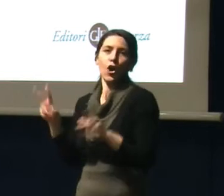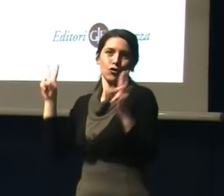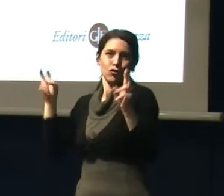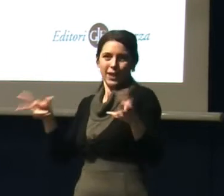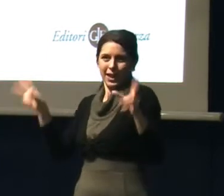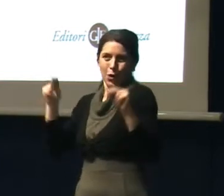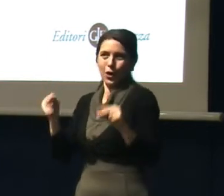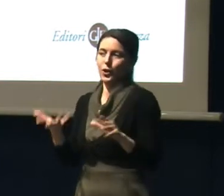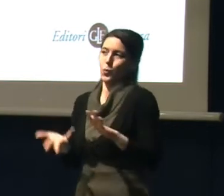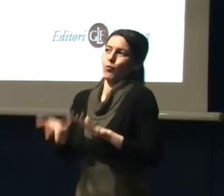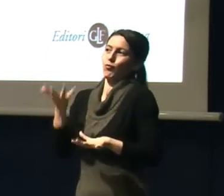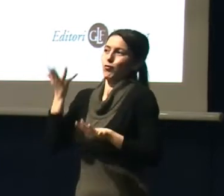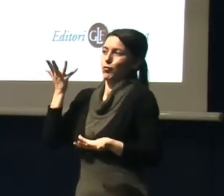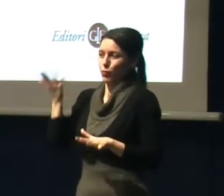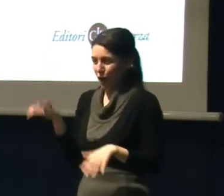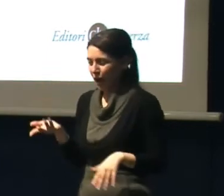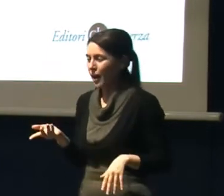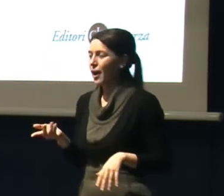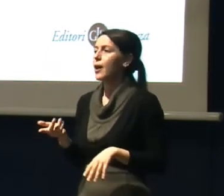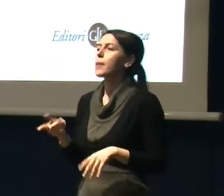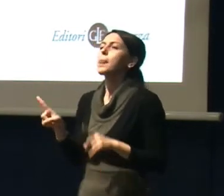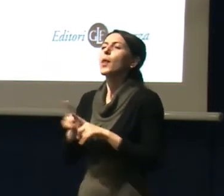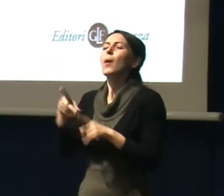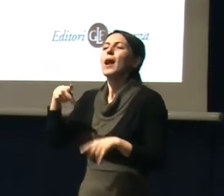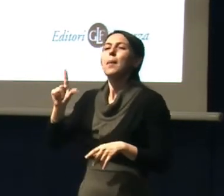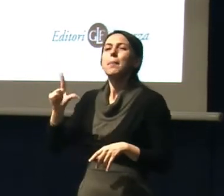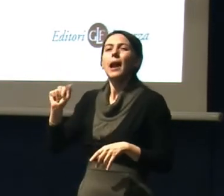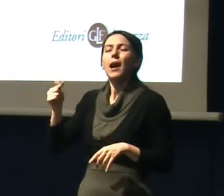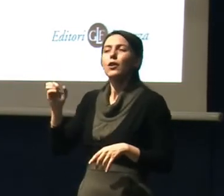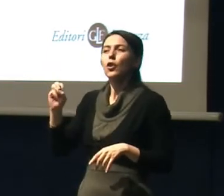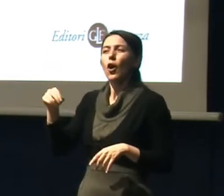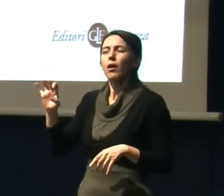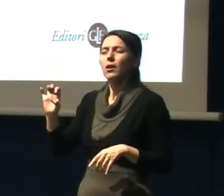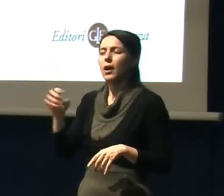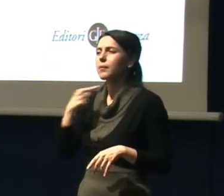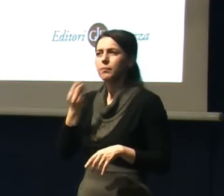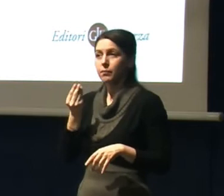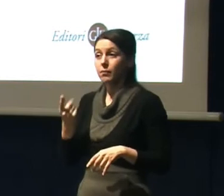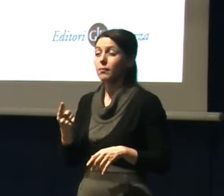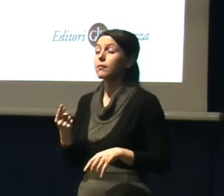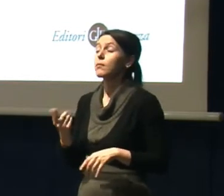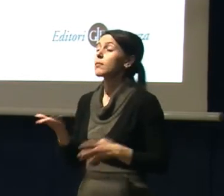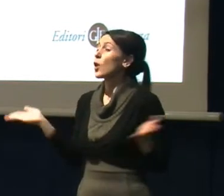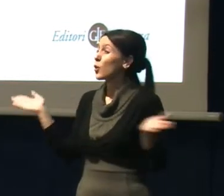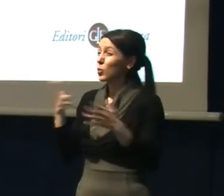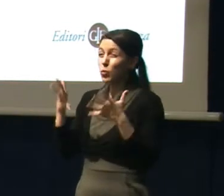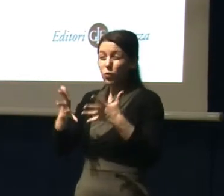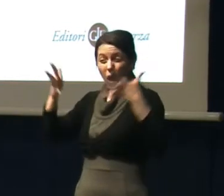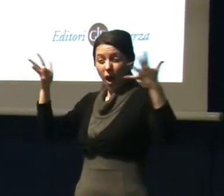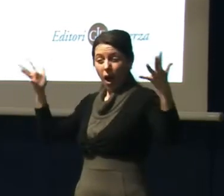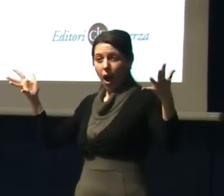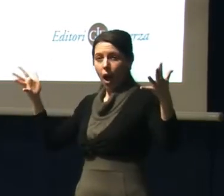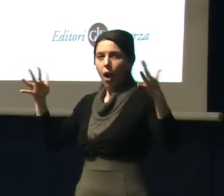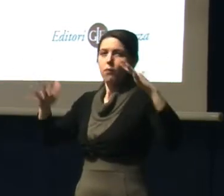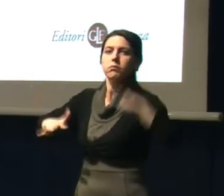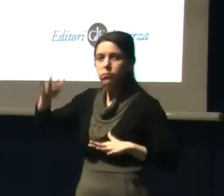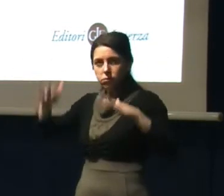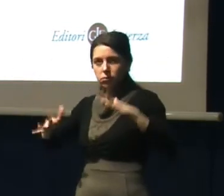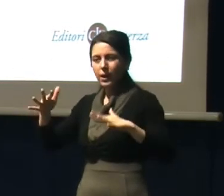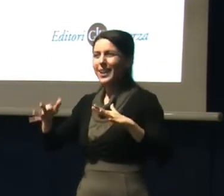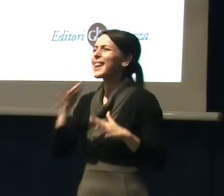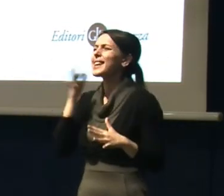alta che però come diceva platone tutto ciò che è grande è instabile ed è così tutto ciò che